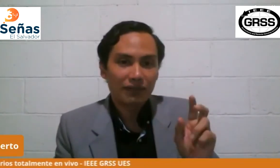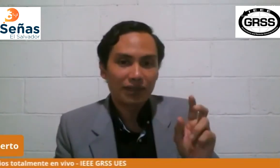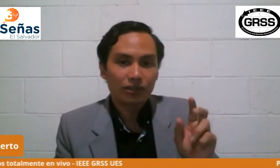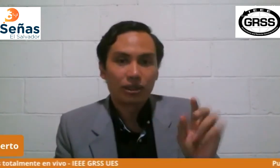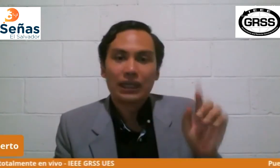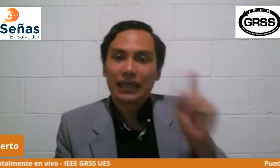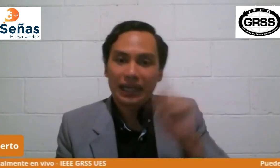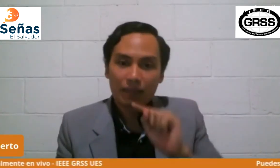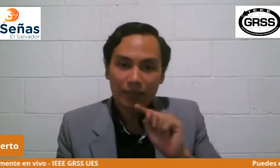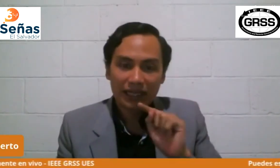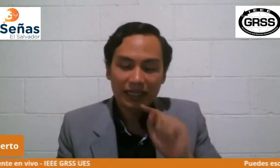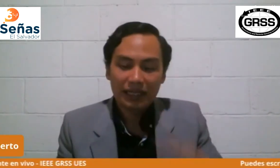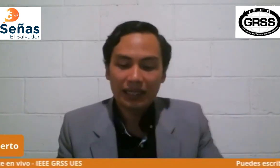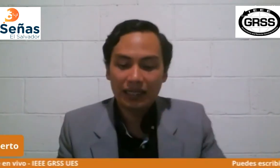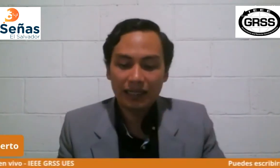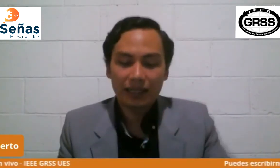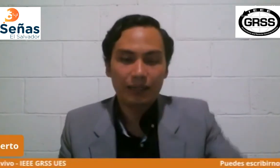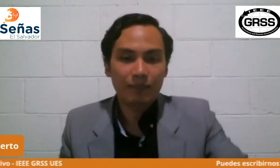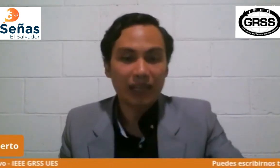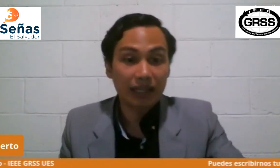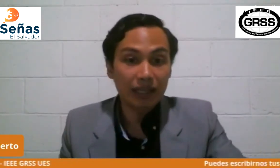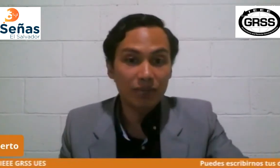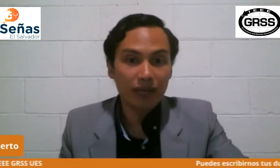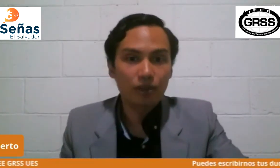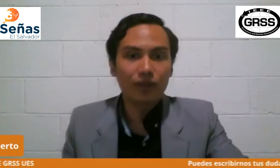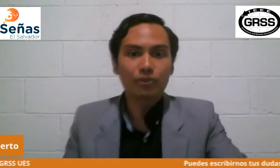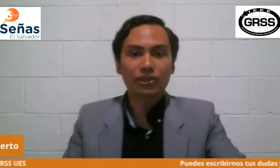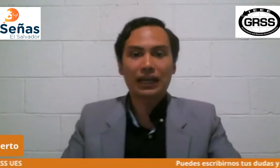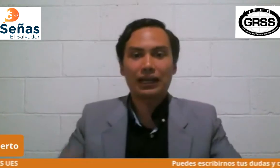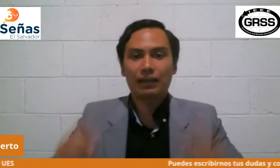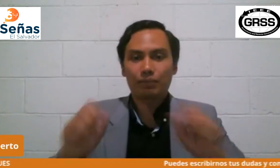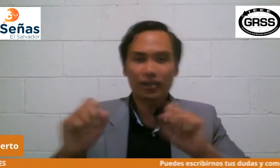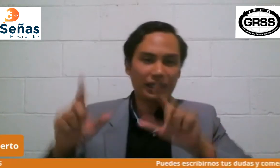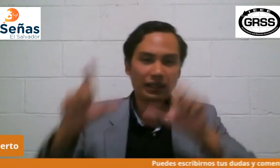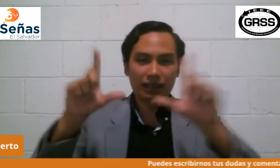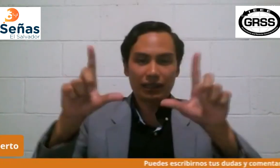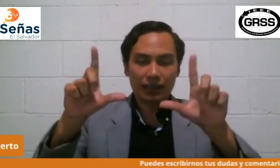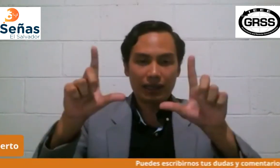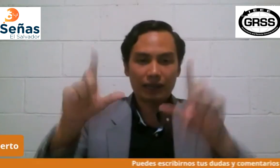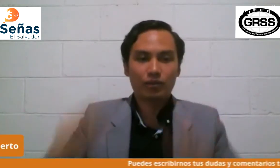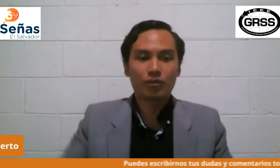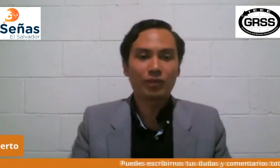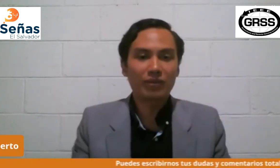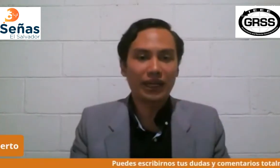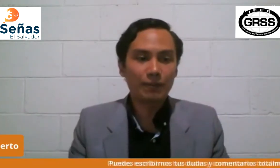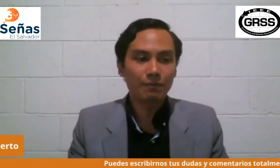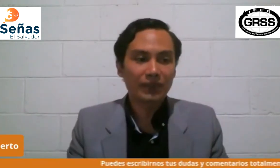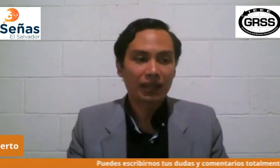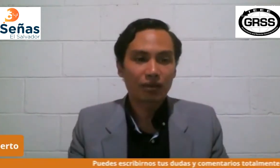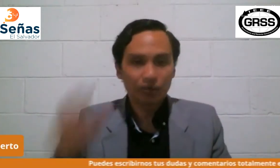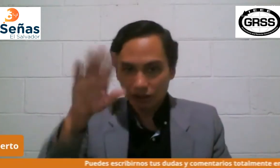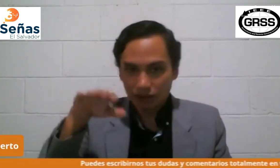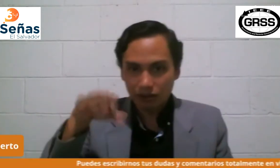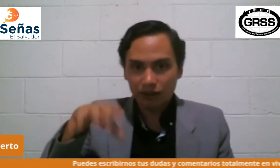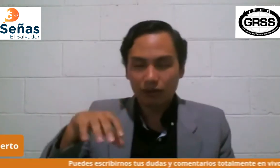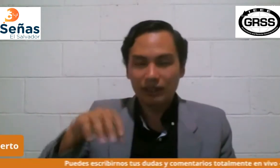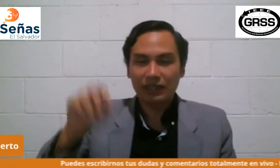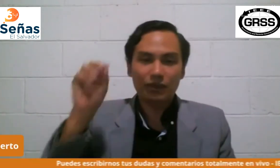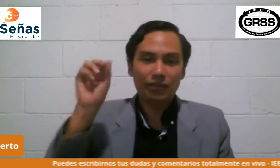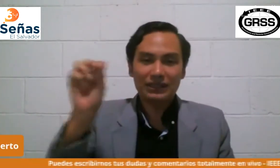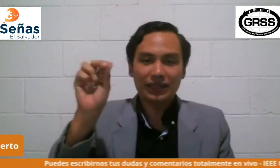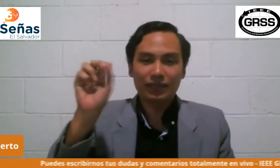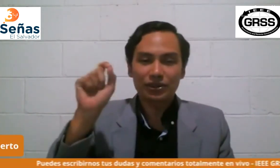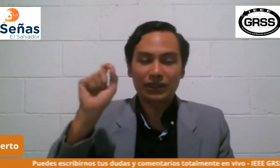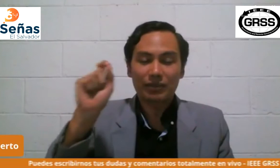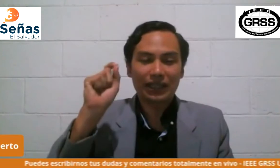cuál alfabeto. En la página de la academia lo vamos a poner como primera. Cuando lo entren